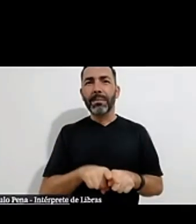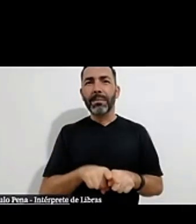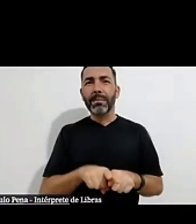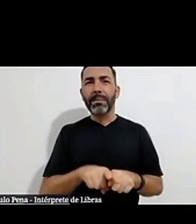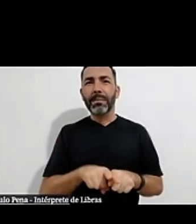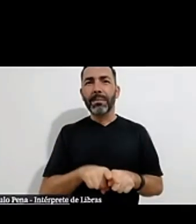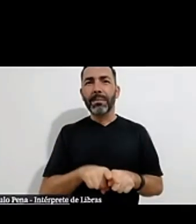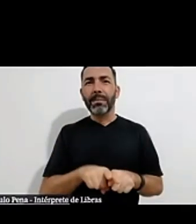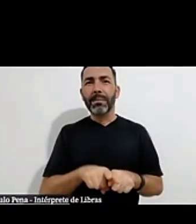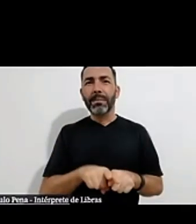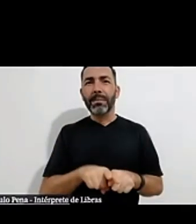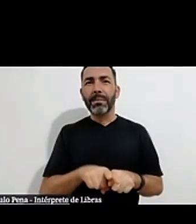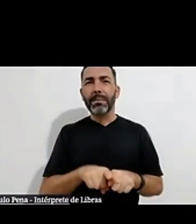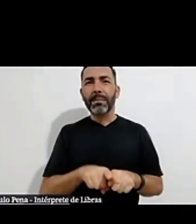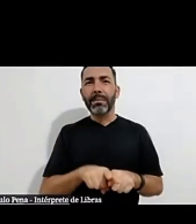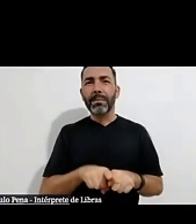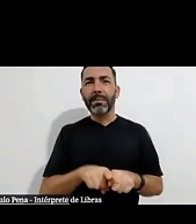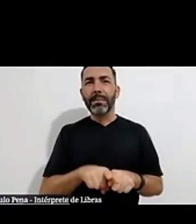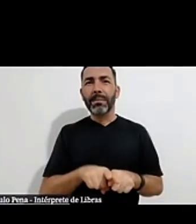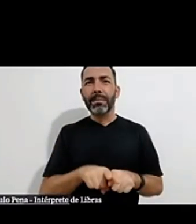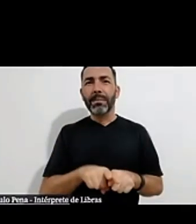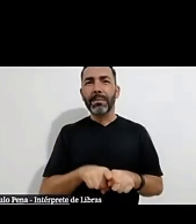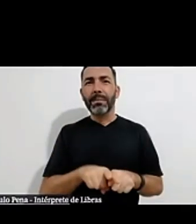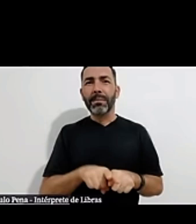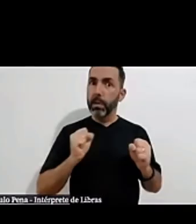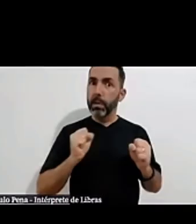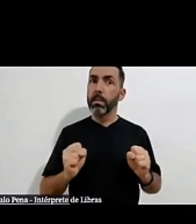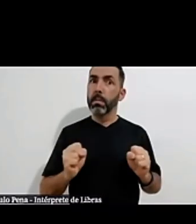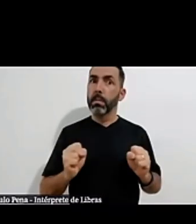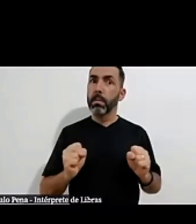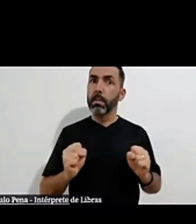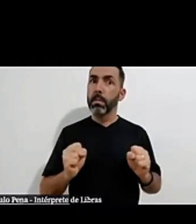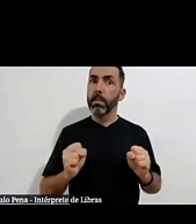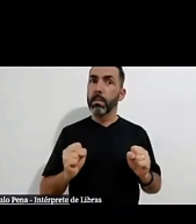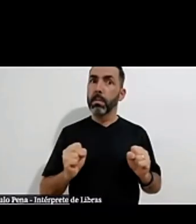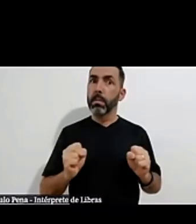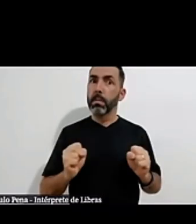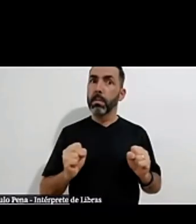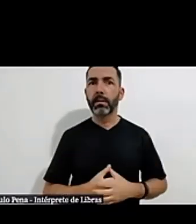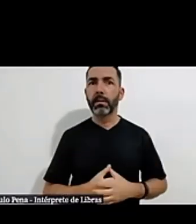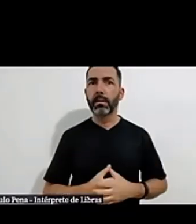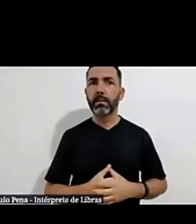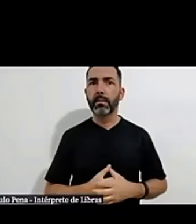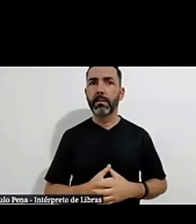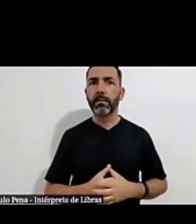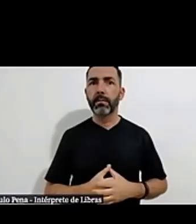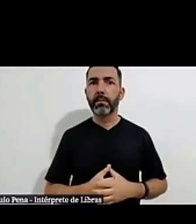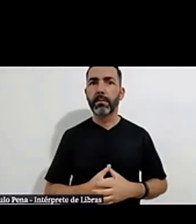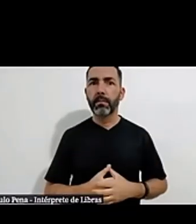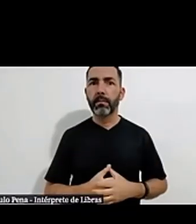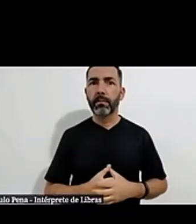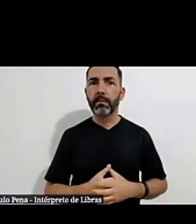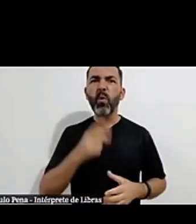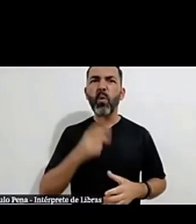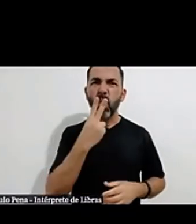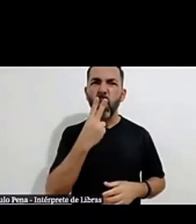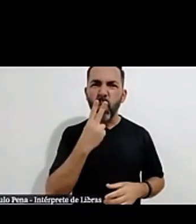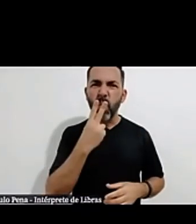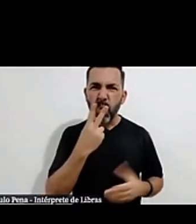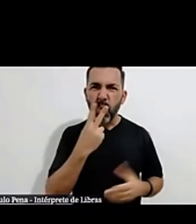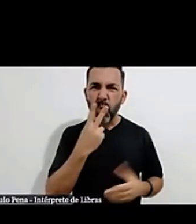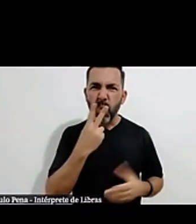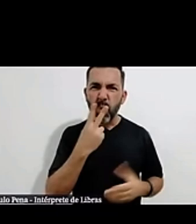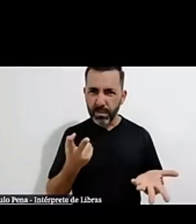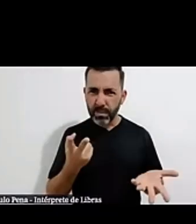tipo que contribui também para desenvolver enfermidades, uma delas a arritmia. Você fuma, o fumante também pode